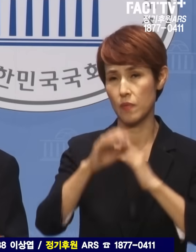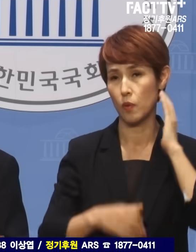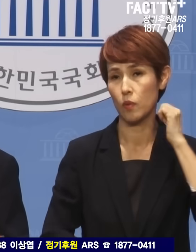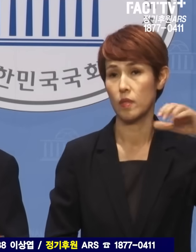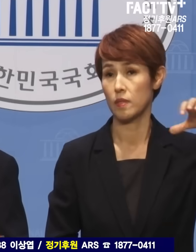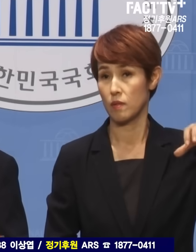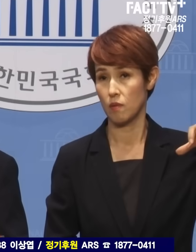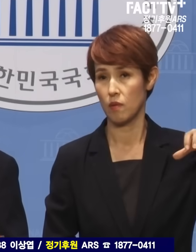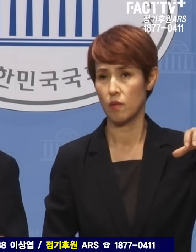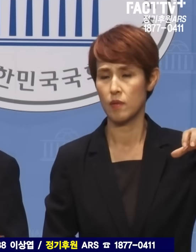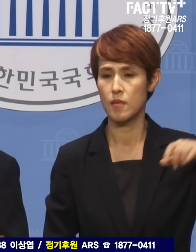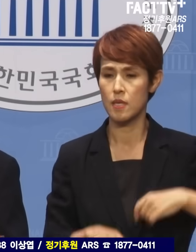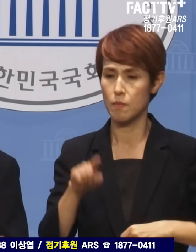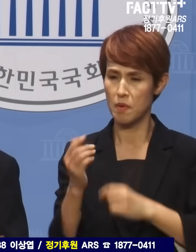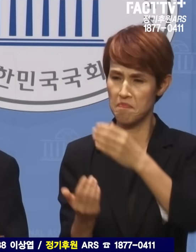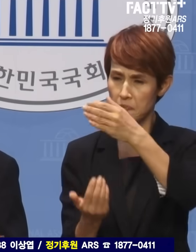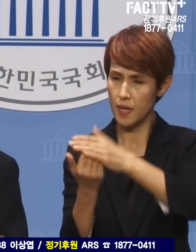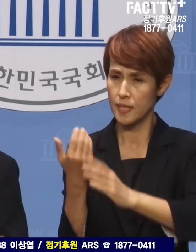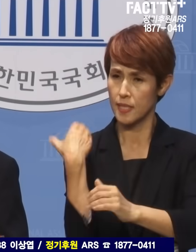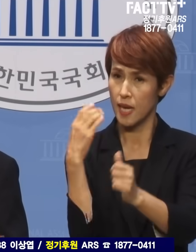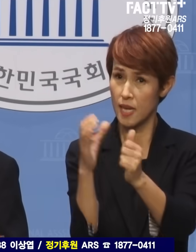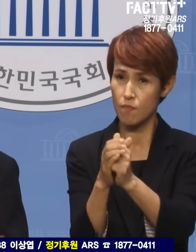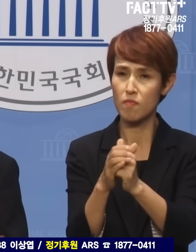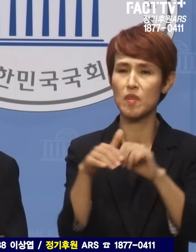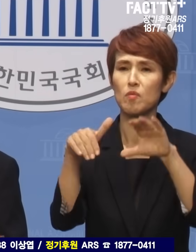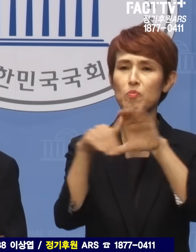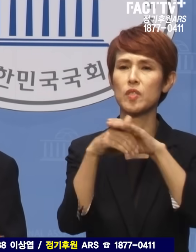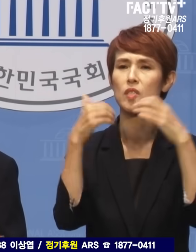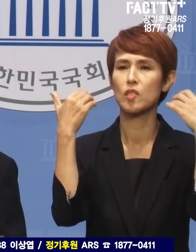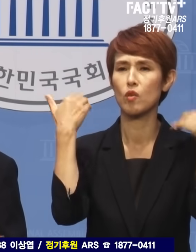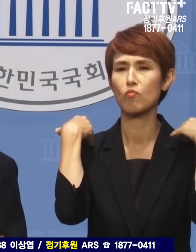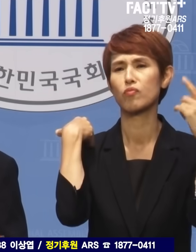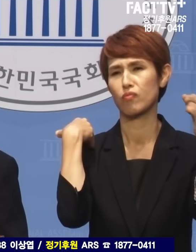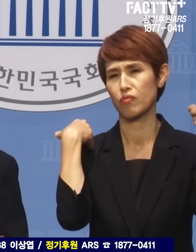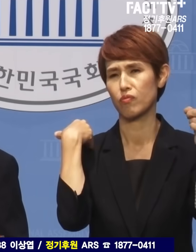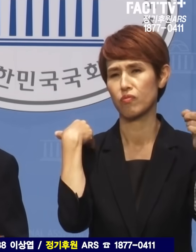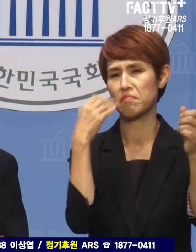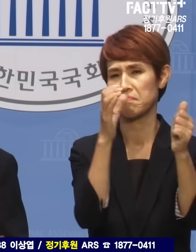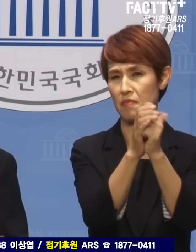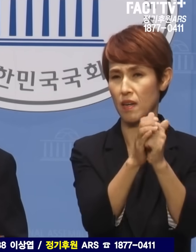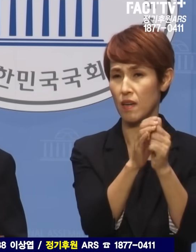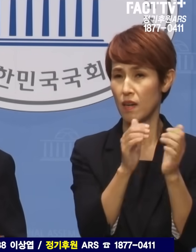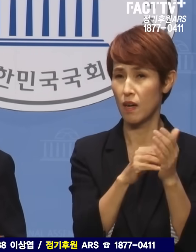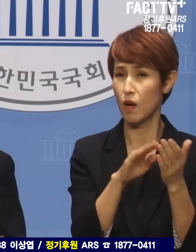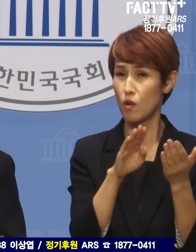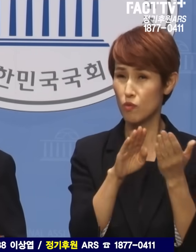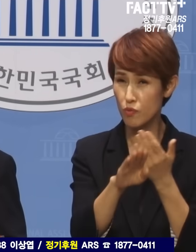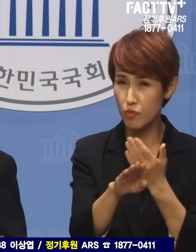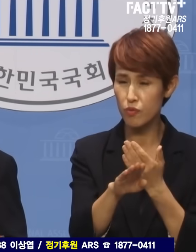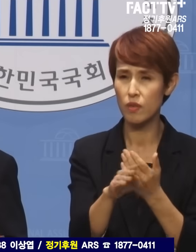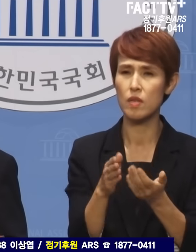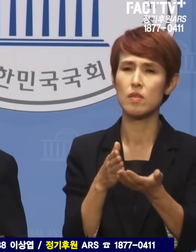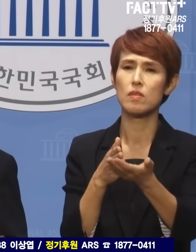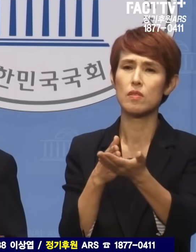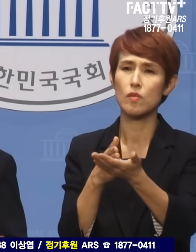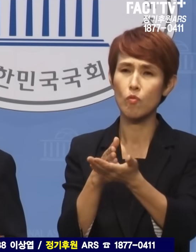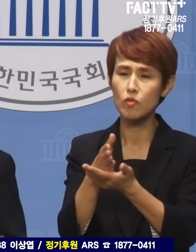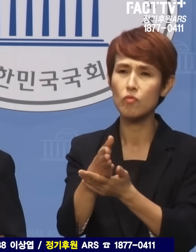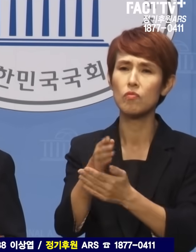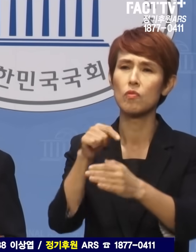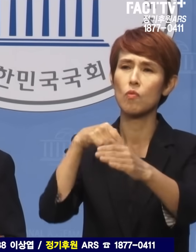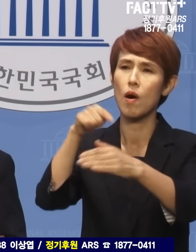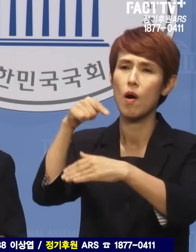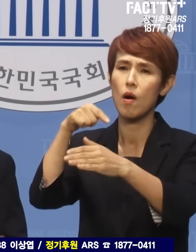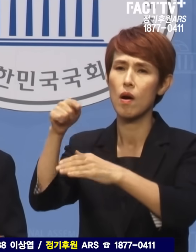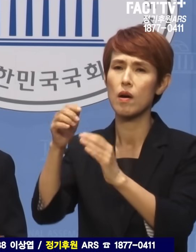실에서 이번 사건의 책임이 문재인 정부가 집권한 이후 전문적인 외부 활동을 할 수 있는